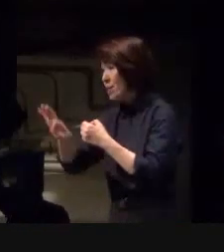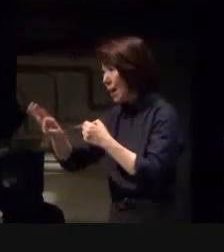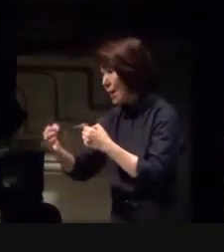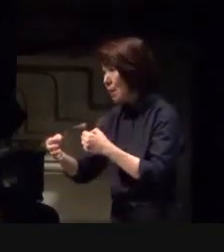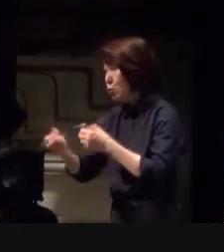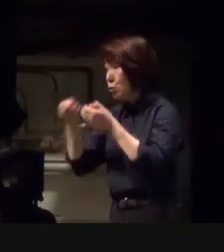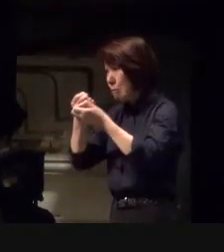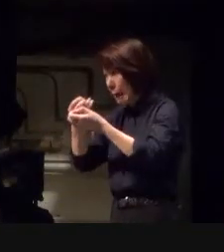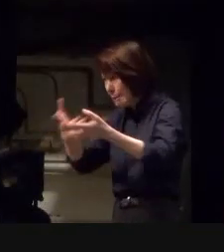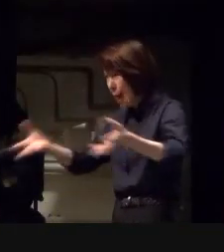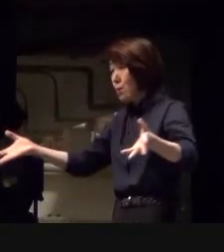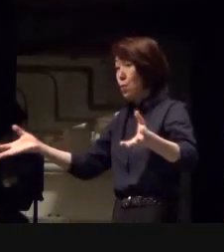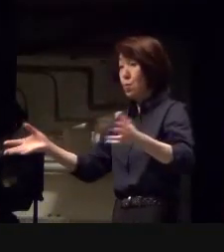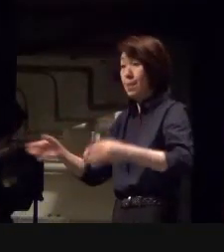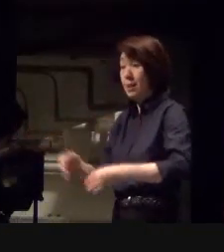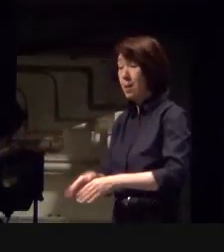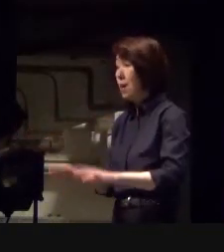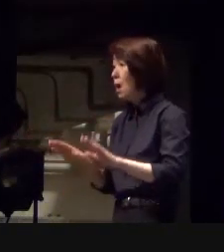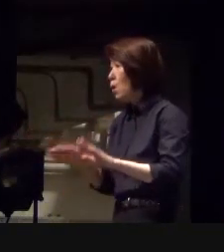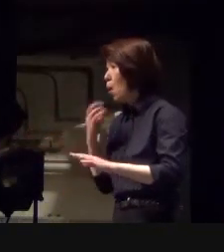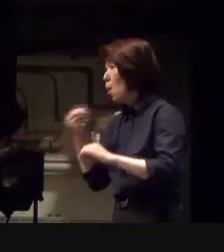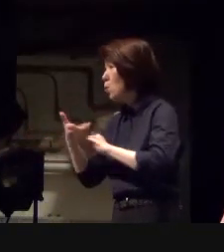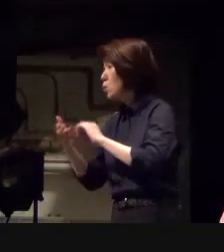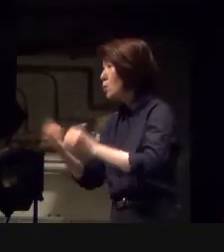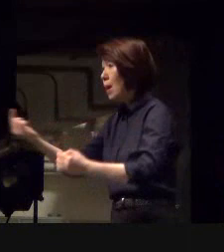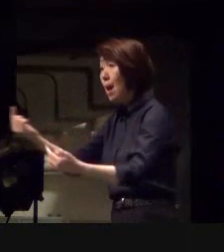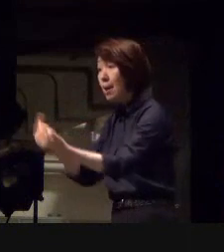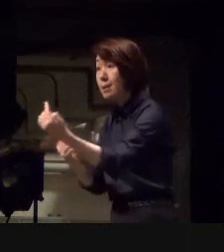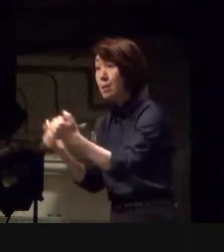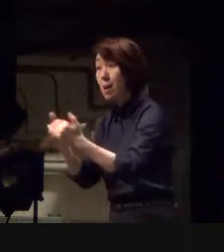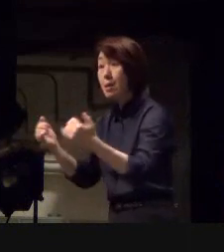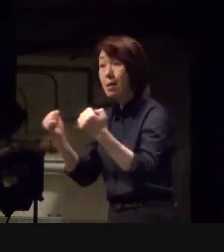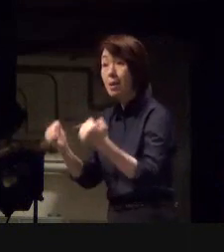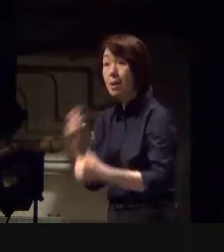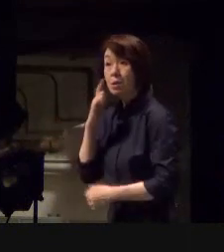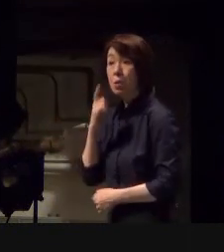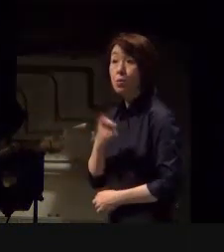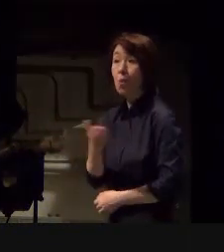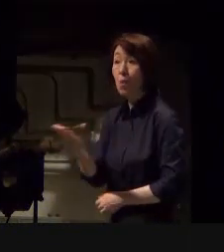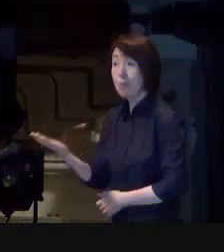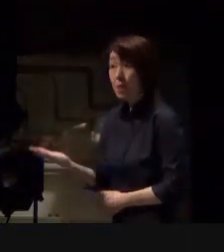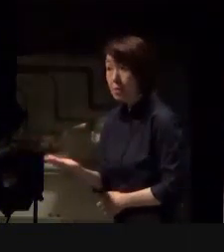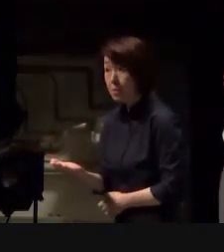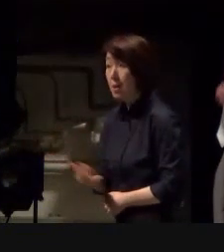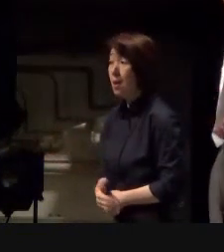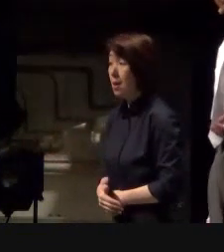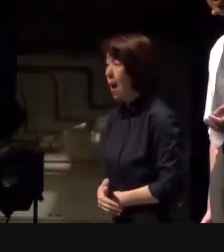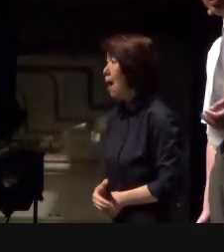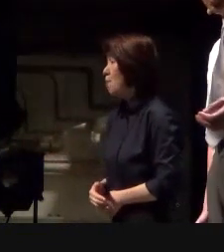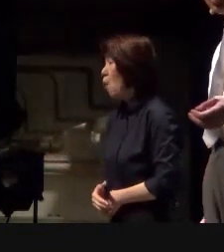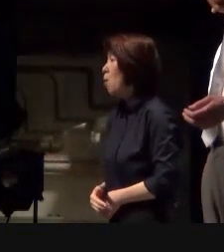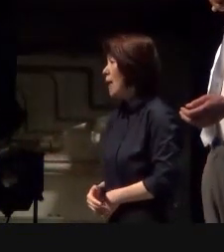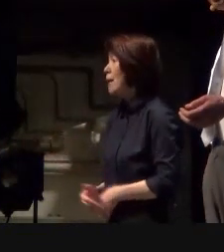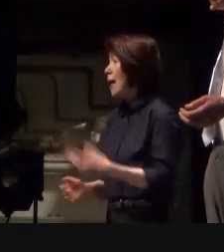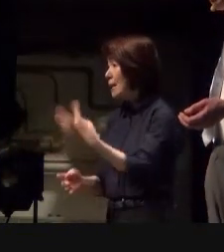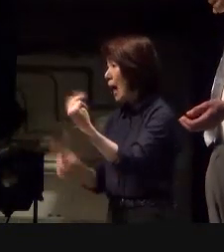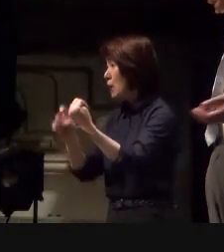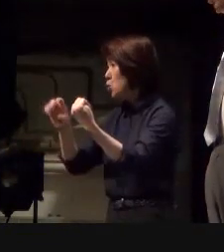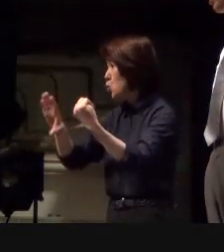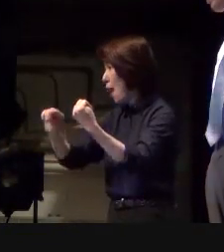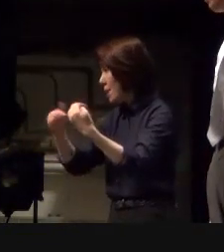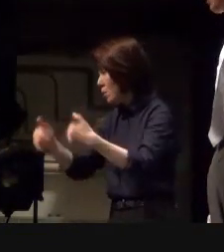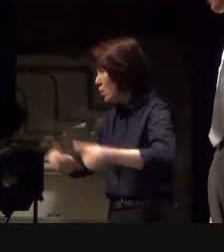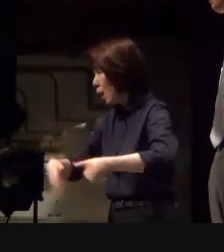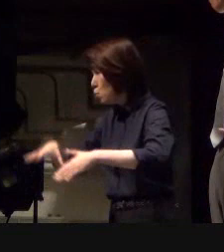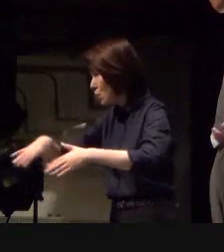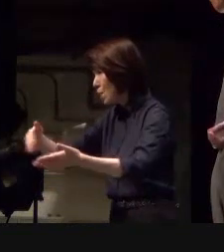き散らされてしまって、今日も福島から来てくださっている方はいらっしゃると思いますけれども、何十万人もの人たちがふるさ